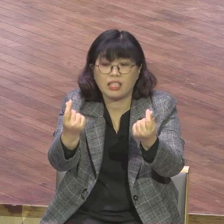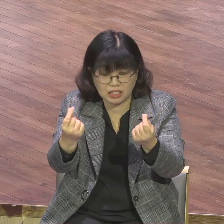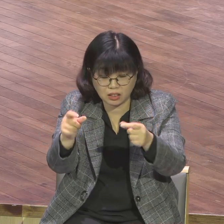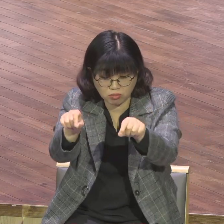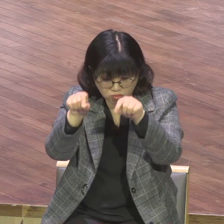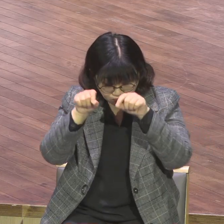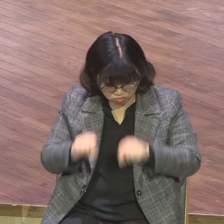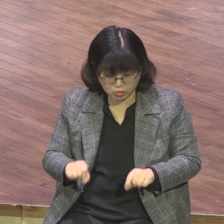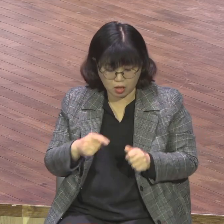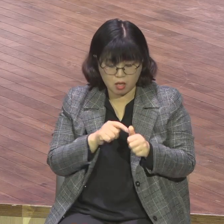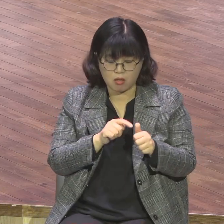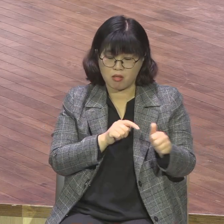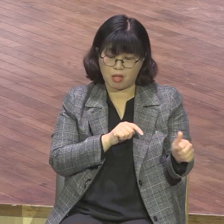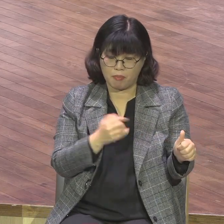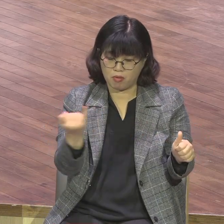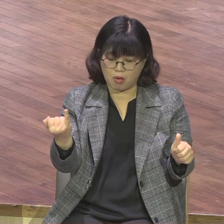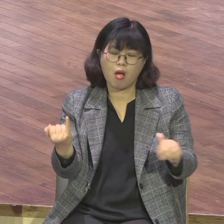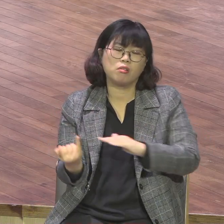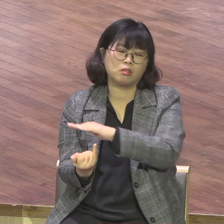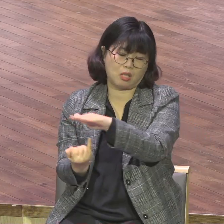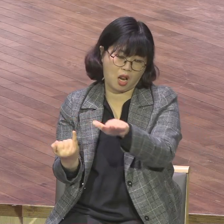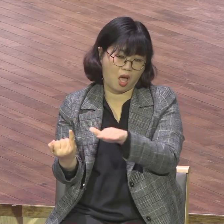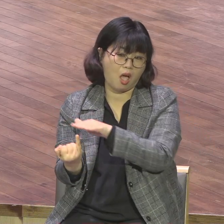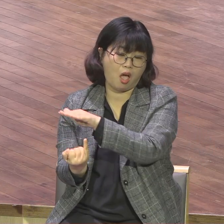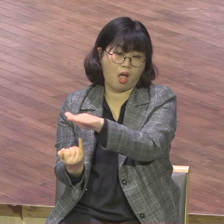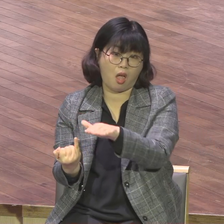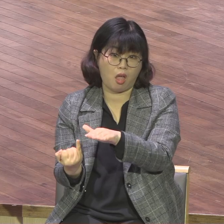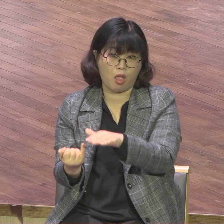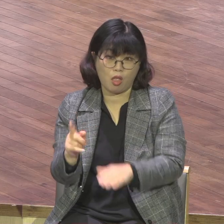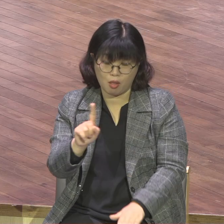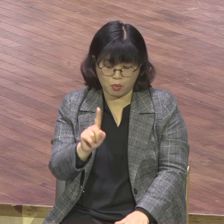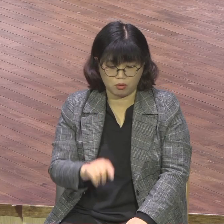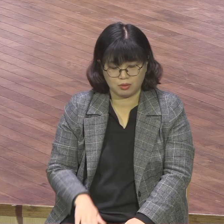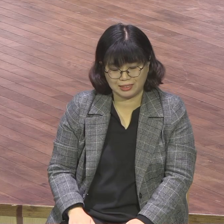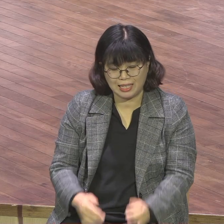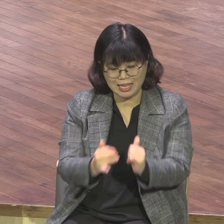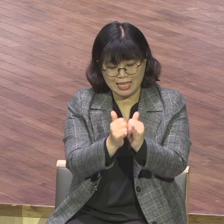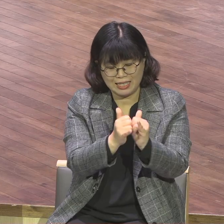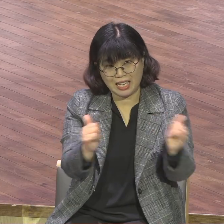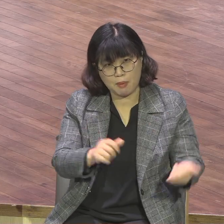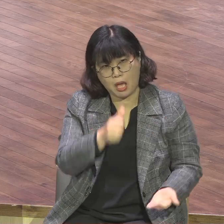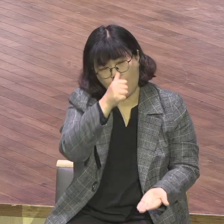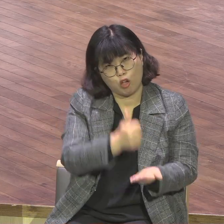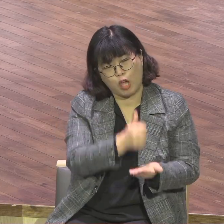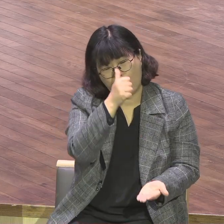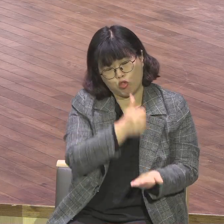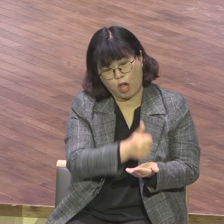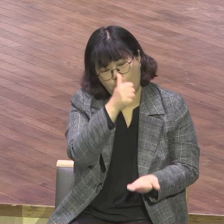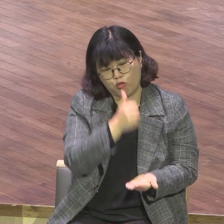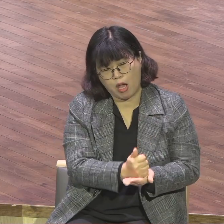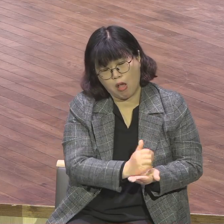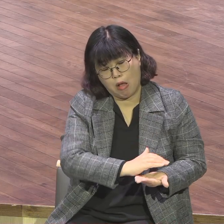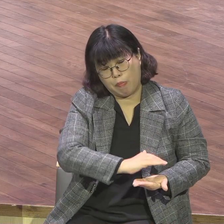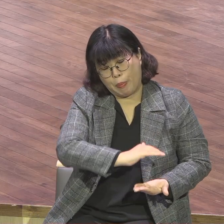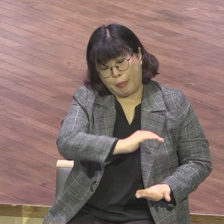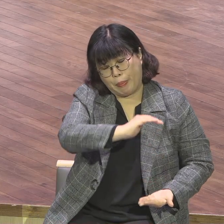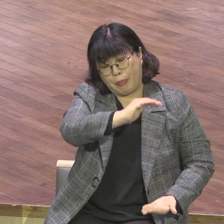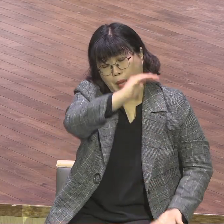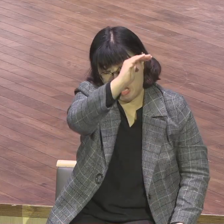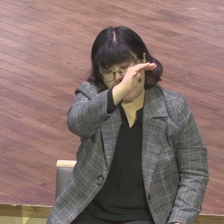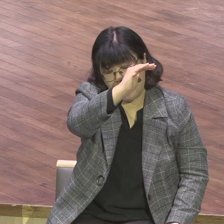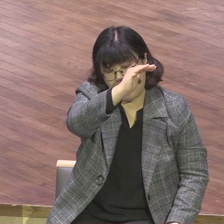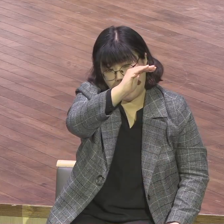희생자물로 드려지는, 죄는 인간이 지었는데 죄 하나도 없는 예수님이 이 죄 지은 우리를 위해서 대신 죽으셨다.